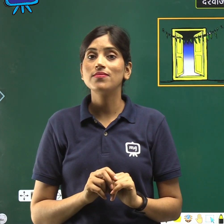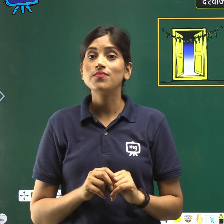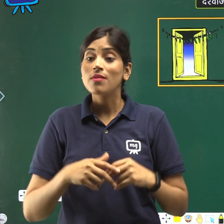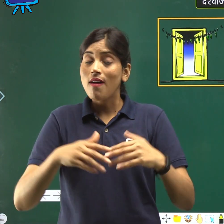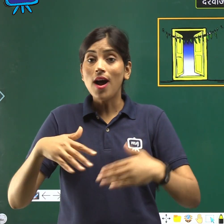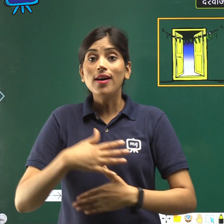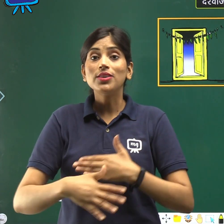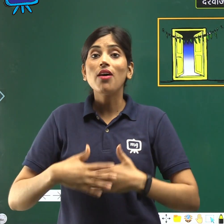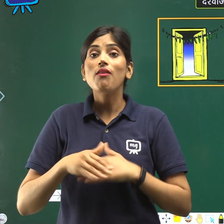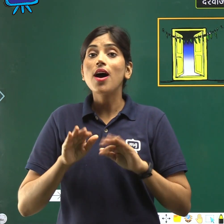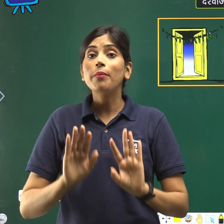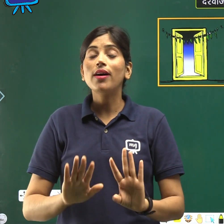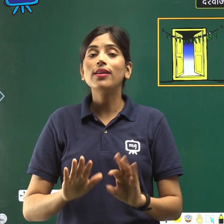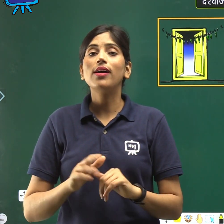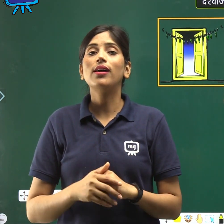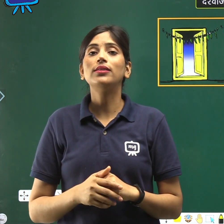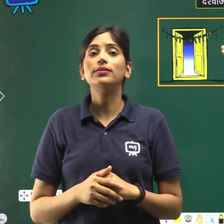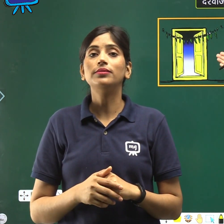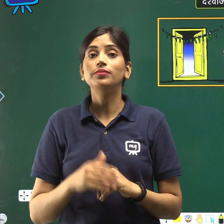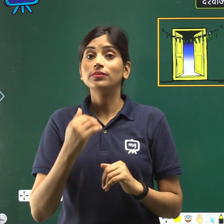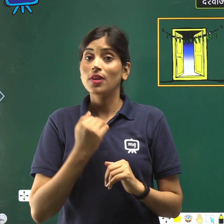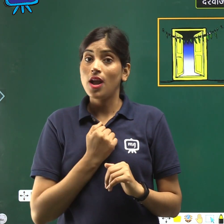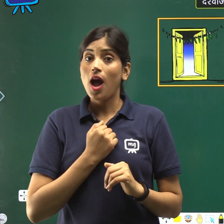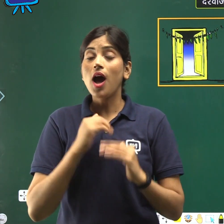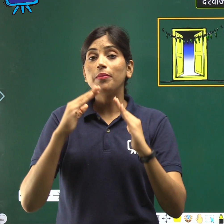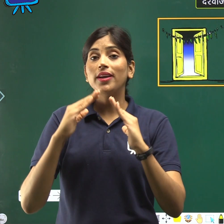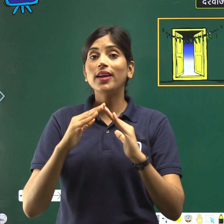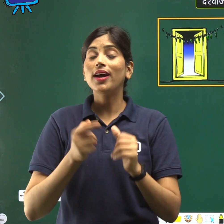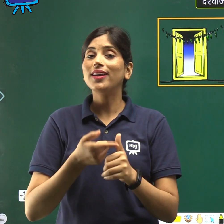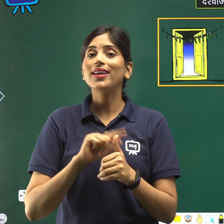त्योहार पर अपने घर के